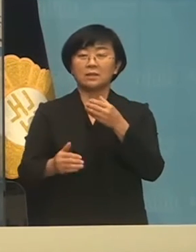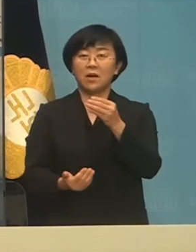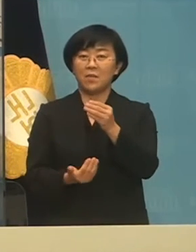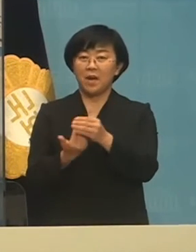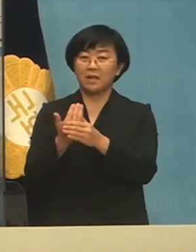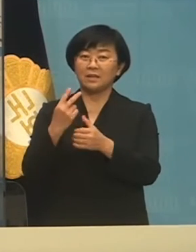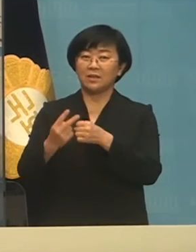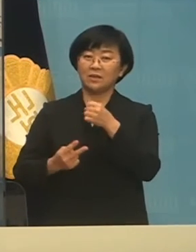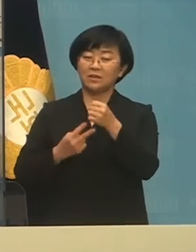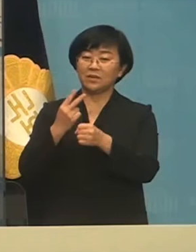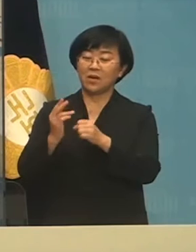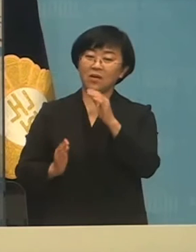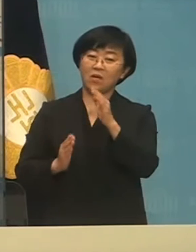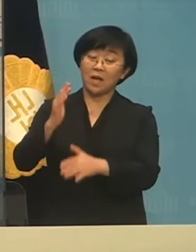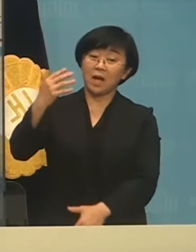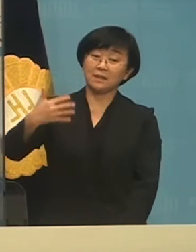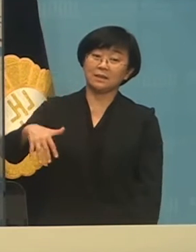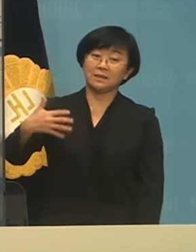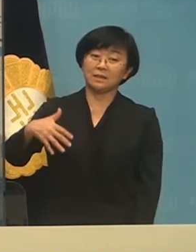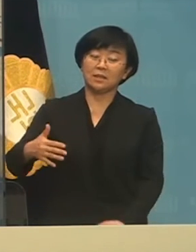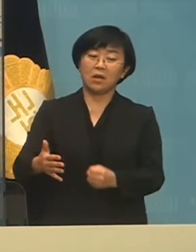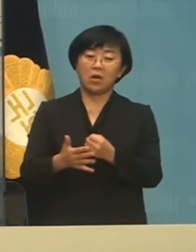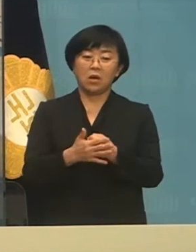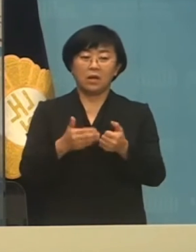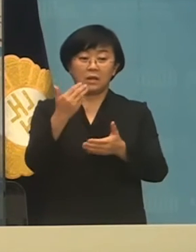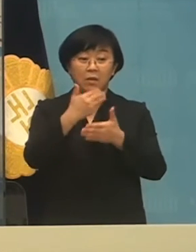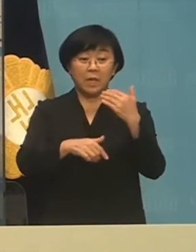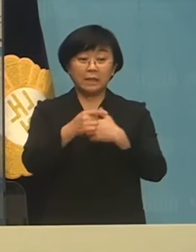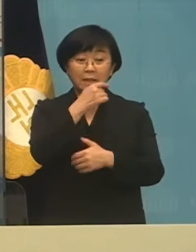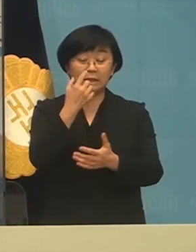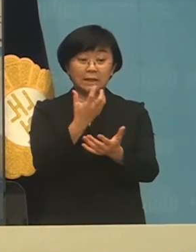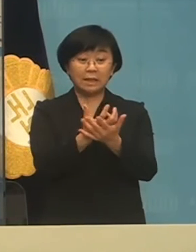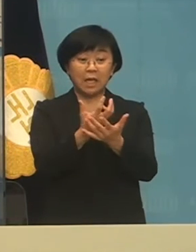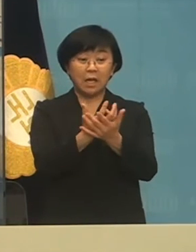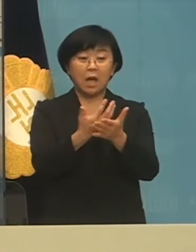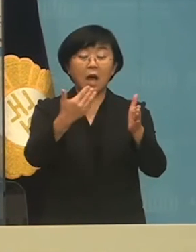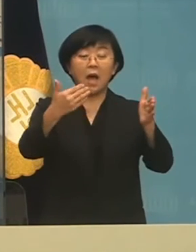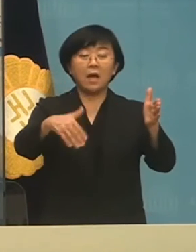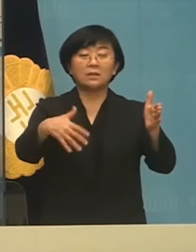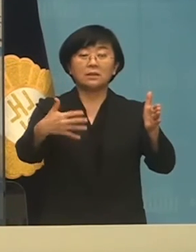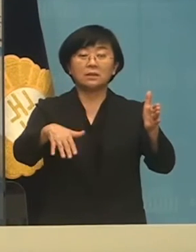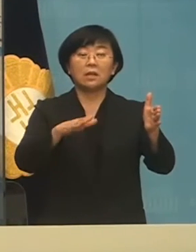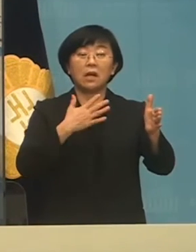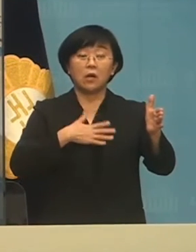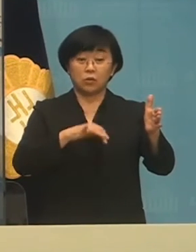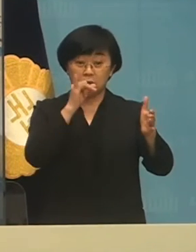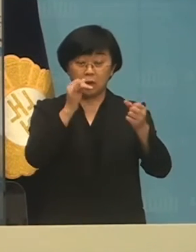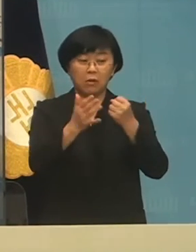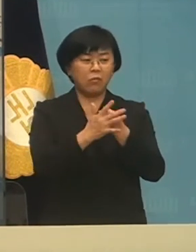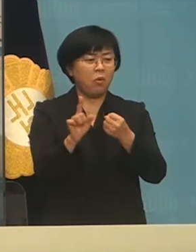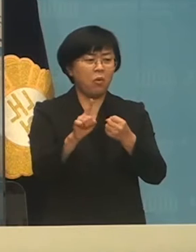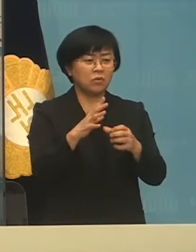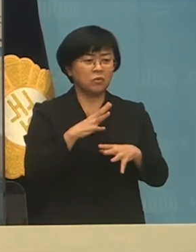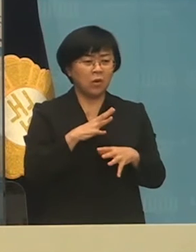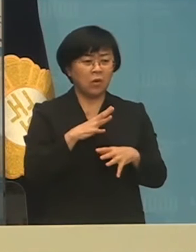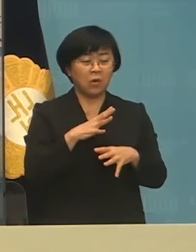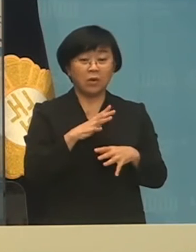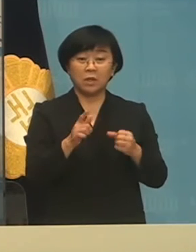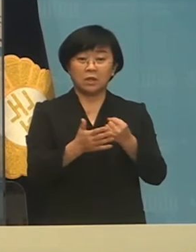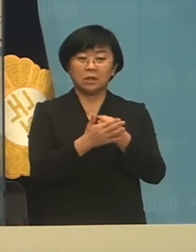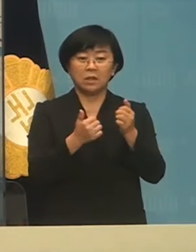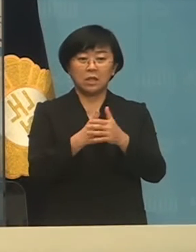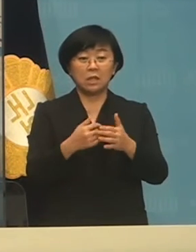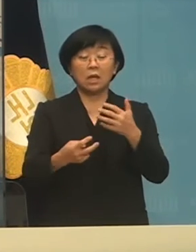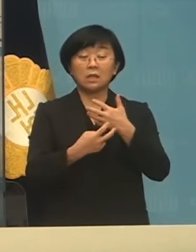이후로부터 2년이 경과되지도 않았는데 후유장애 진단서를 발급할 시점이 아닌 것을 알면서도 무엇이 두려웠는지